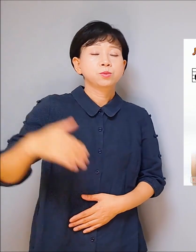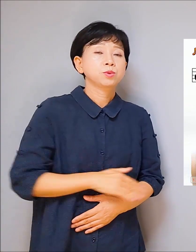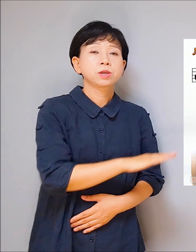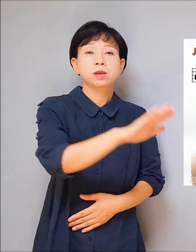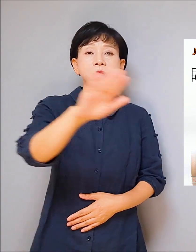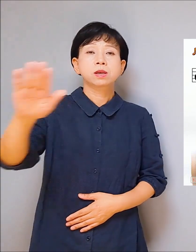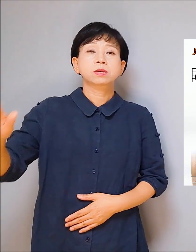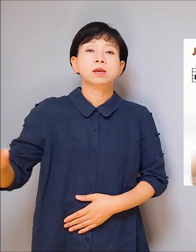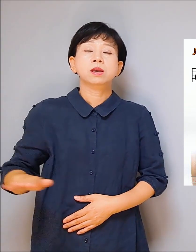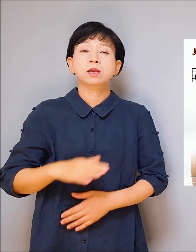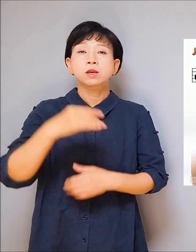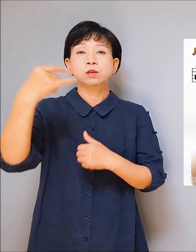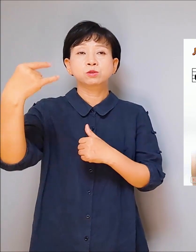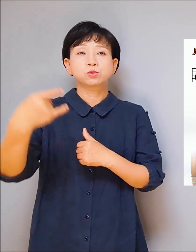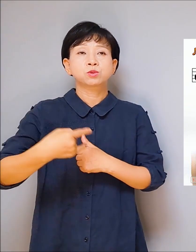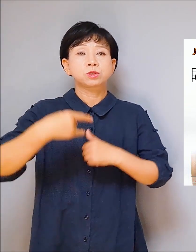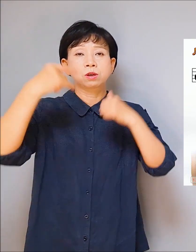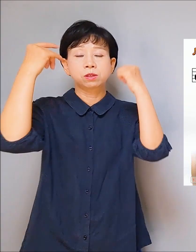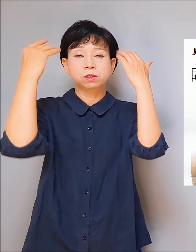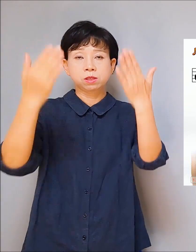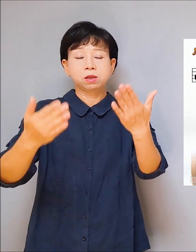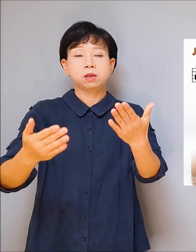이름만 우리에게